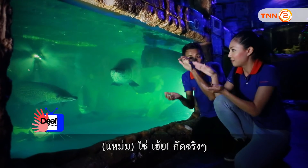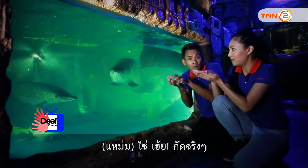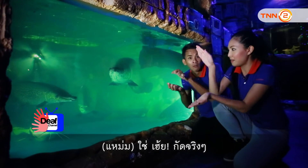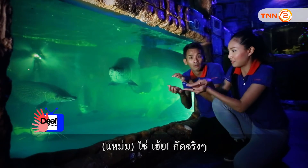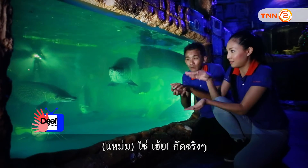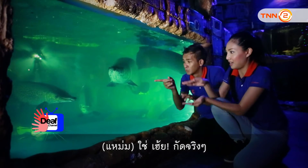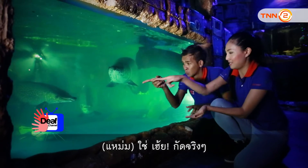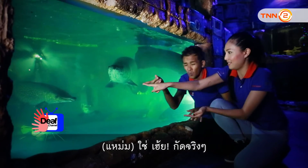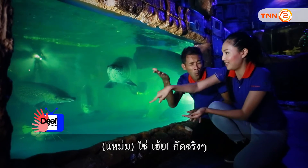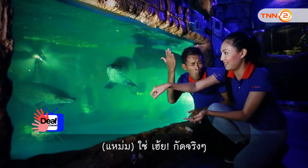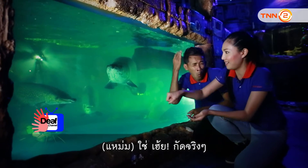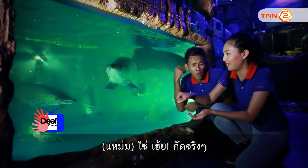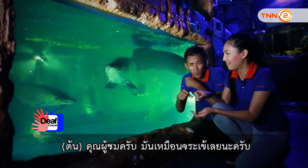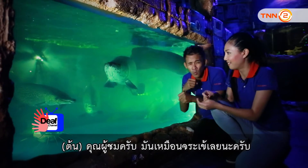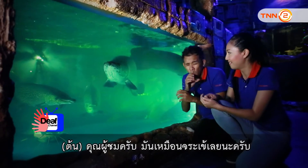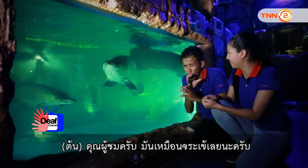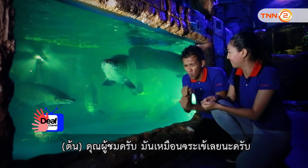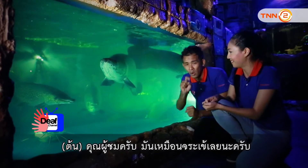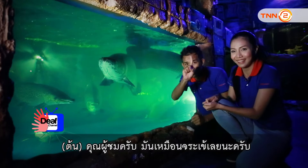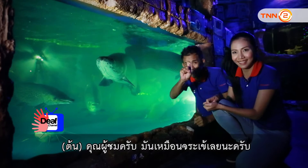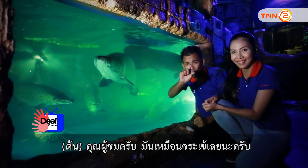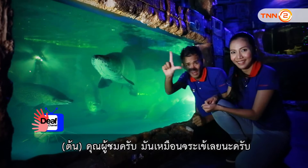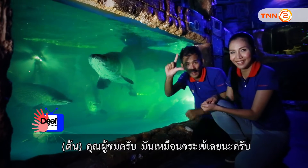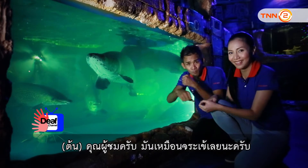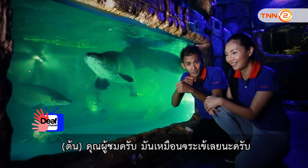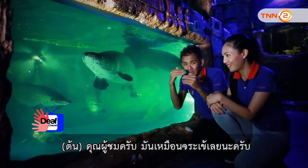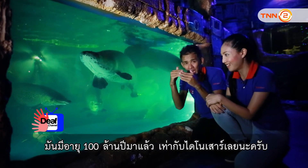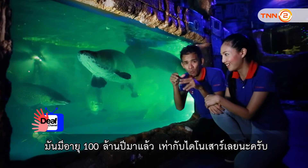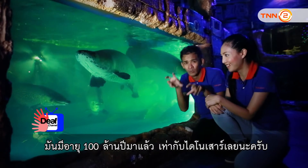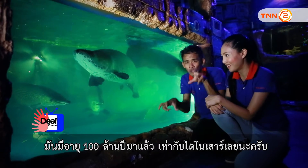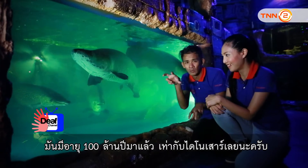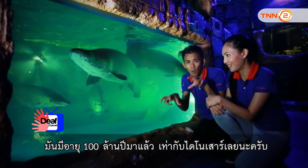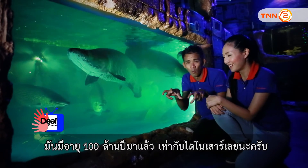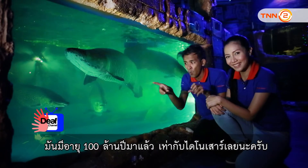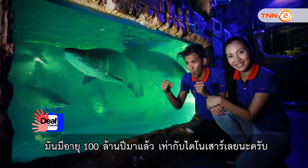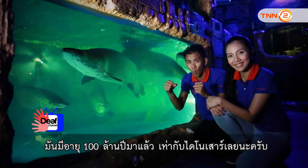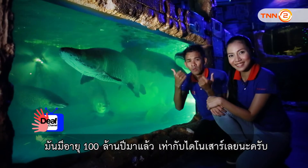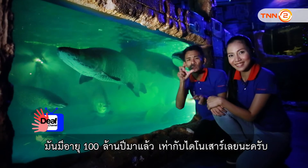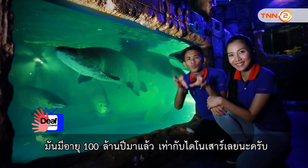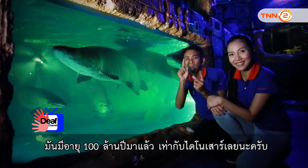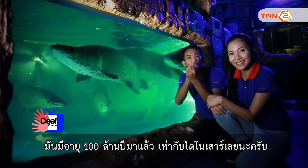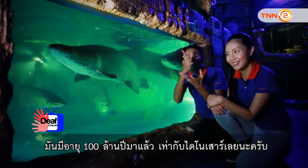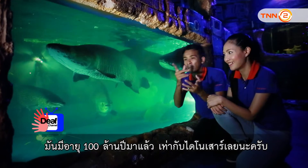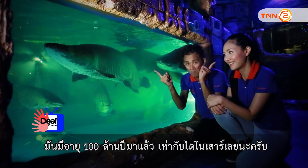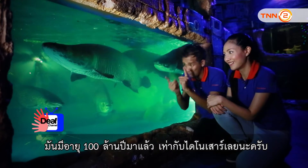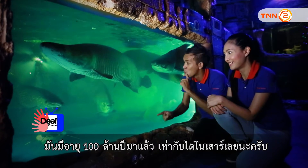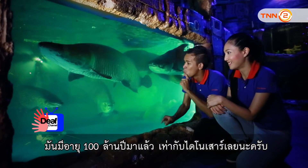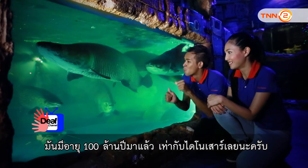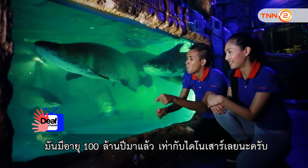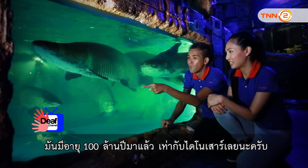มันแบบกัดจริงๆอ่ะ คุณผู้ชมครับมันเหมือนจระเข้เลยนะครับมันมีอายุ100ล้านปีมาแล้วเท่ากับไดโ